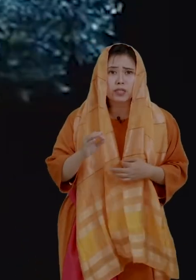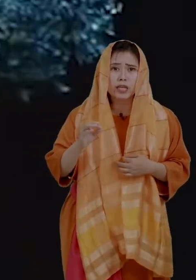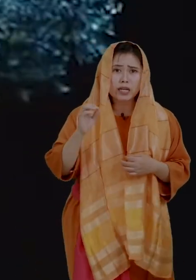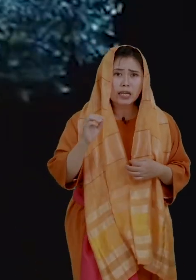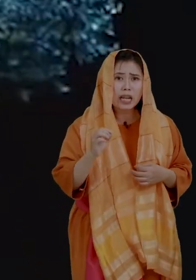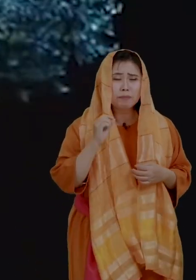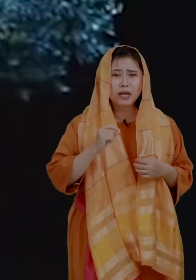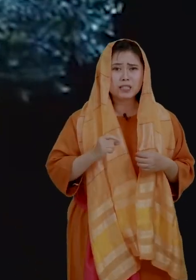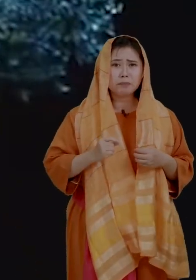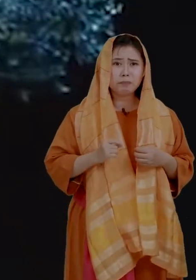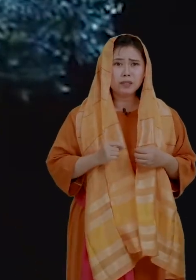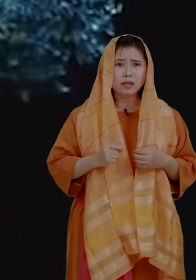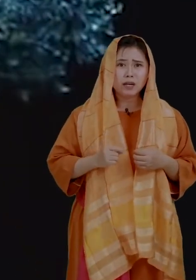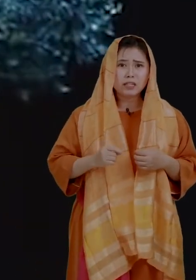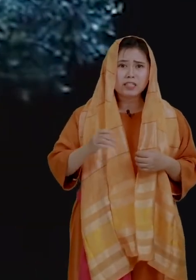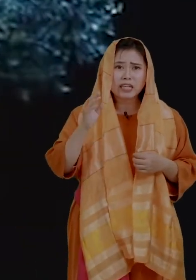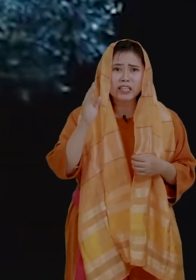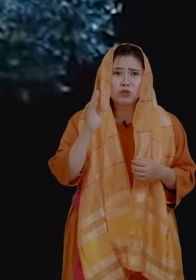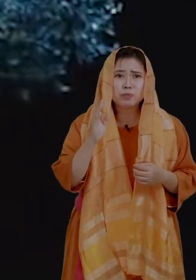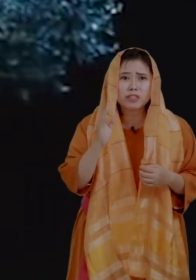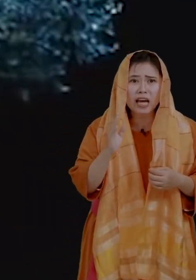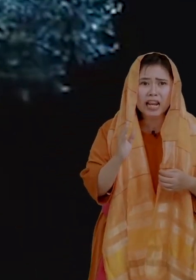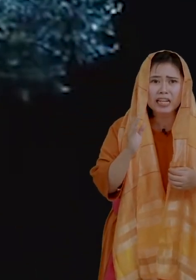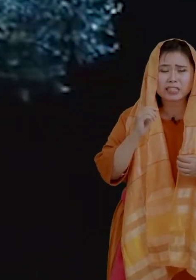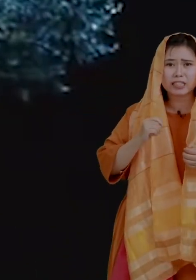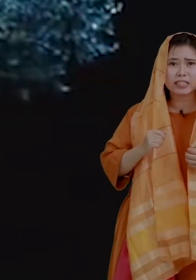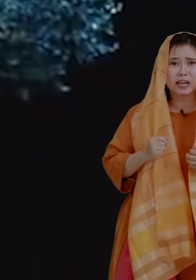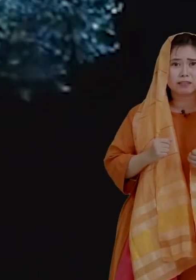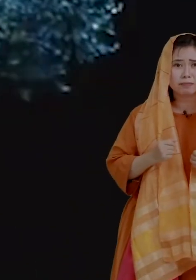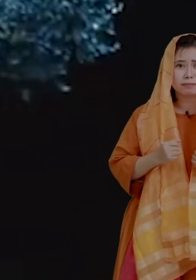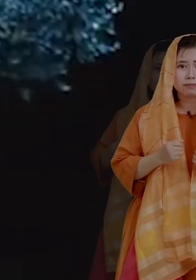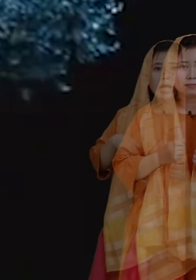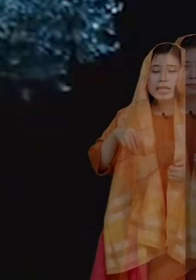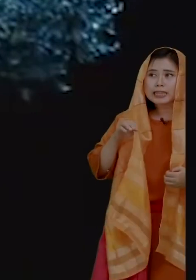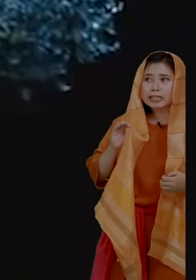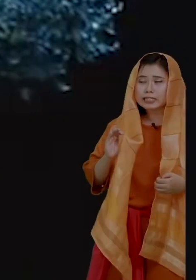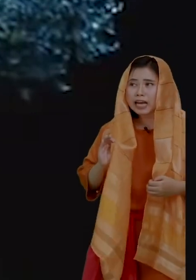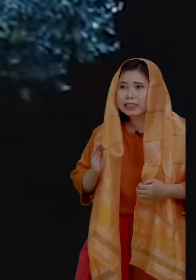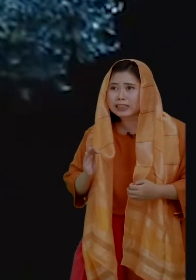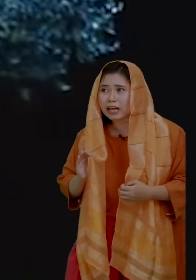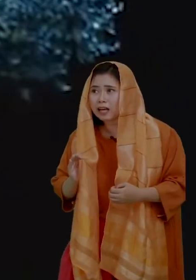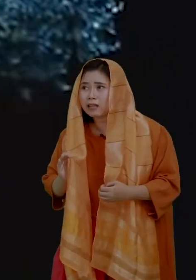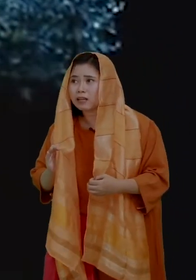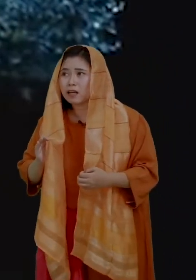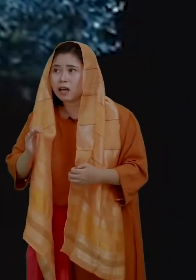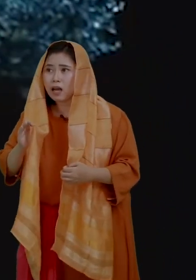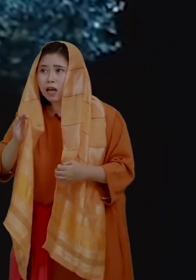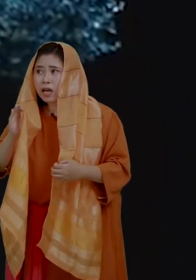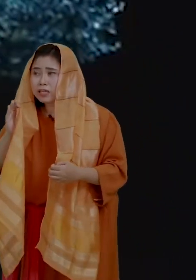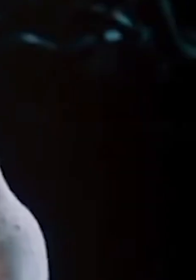Di bukit yang gelap dan sepi, di sana Yesus berjalan sendirian. Ternyata